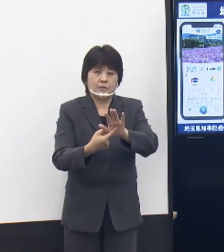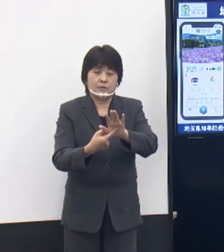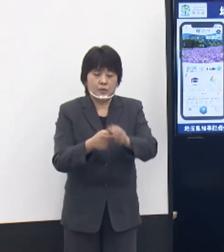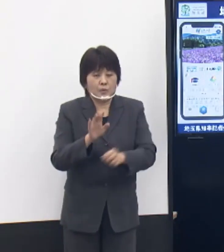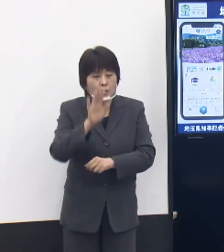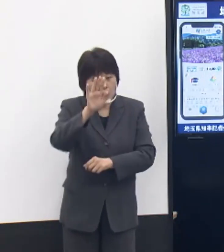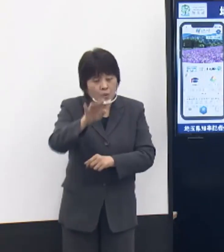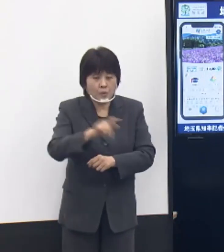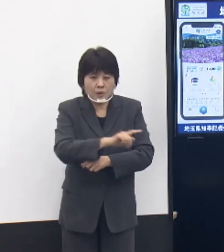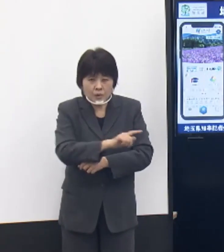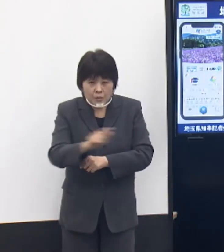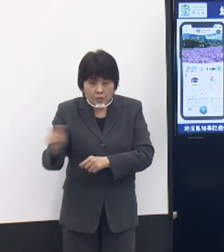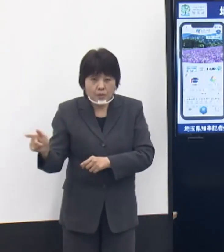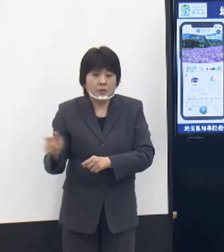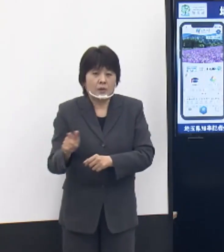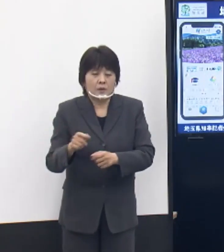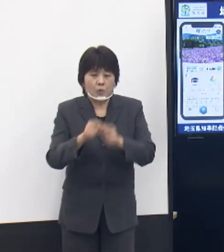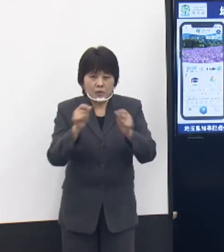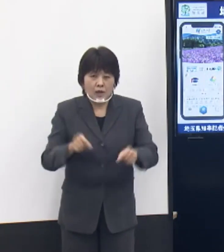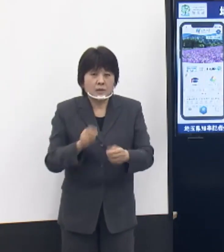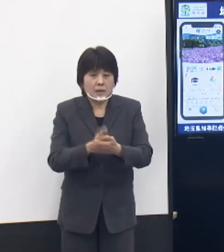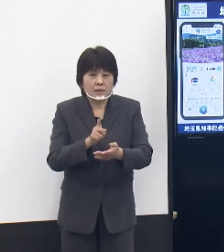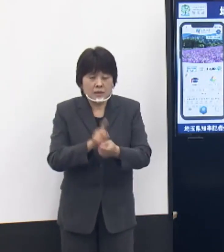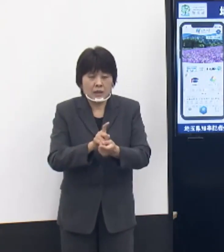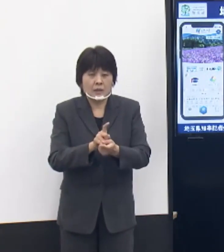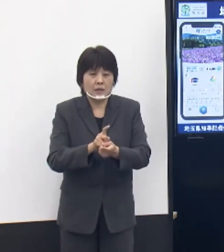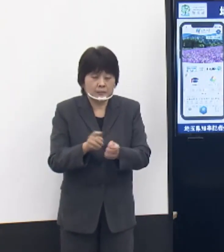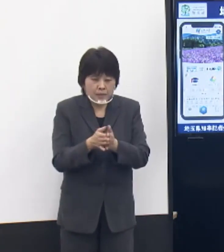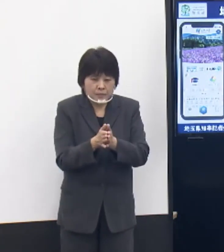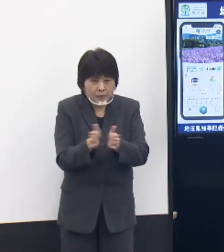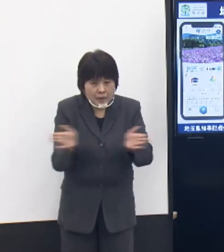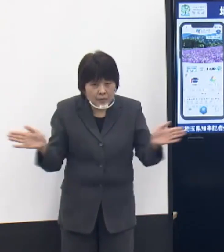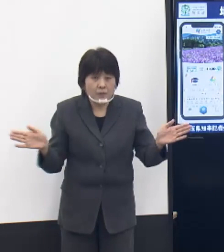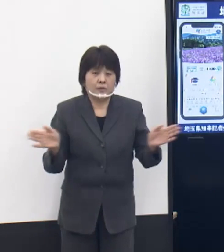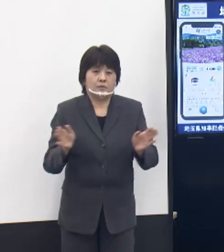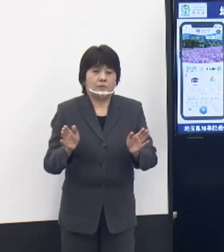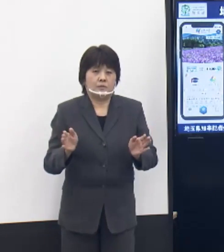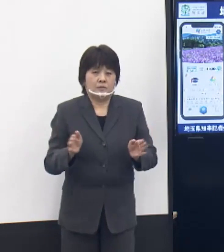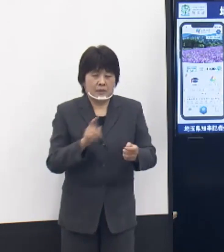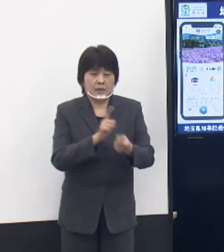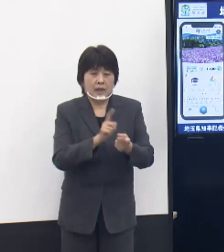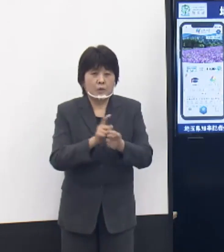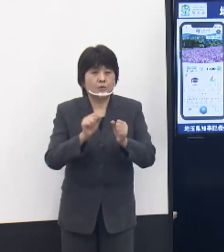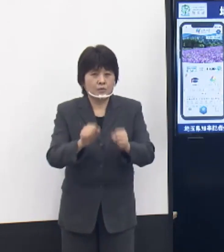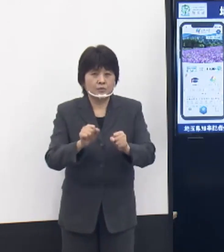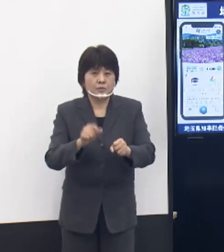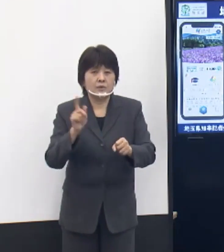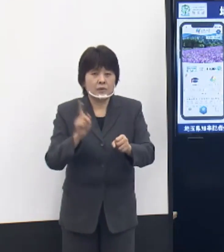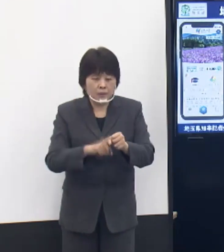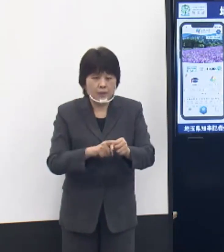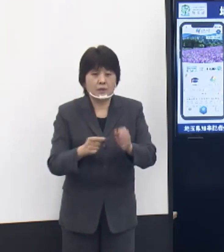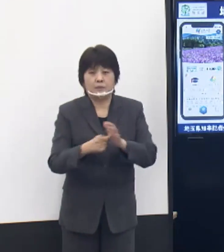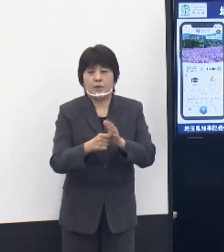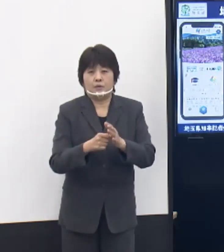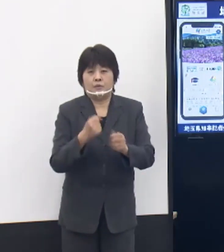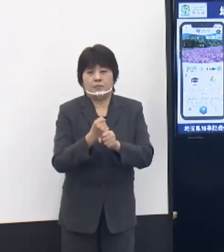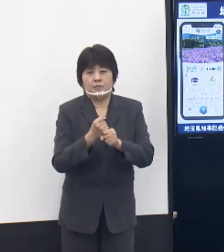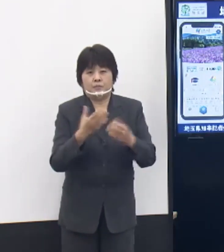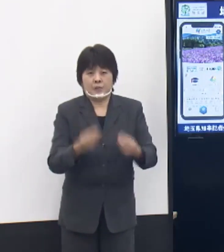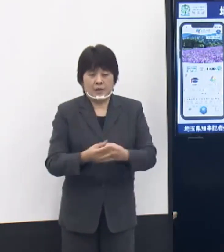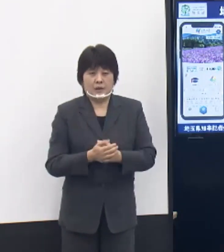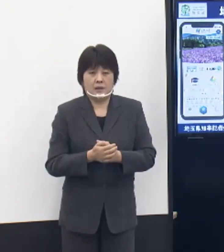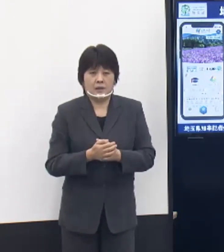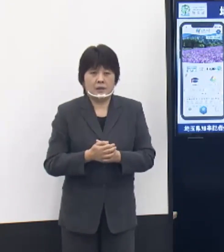今後あらゆるステークホルダーに対し、多方面に展開をしていくということから命名をさせていただきました。またアプリ